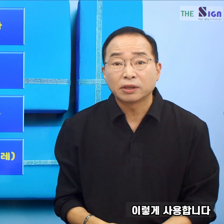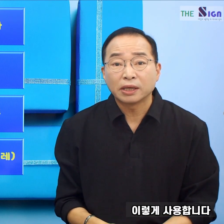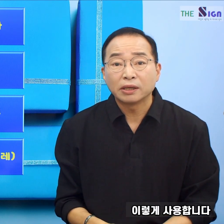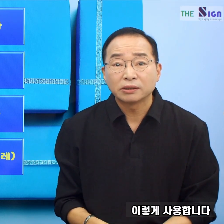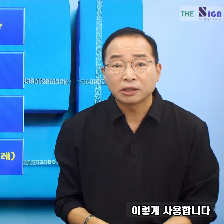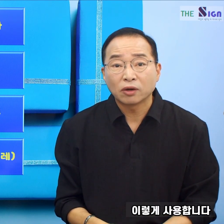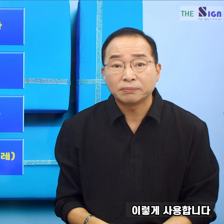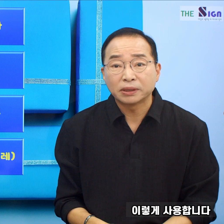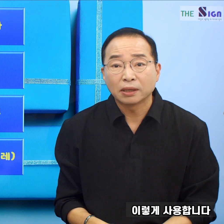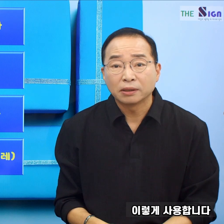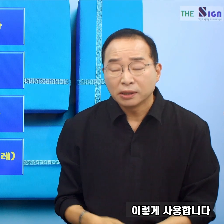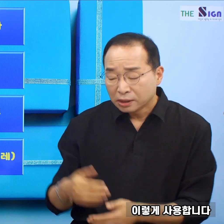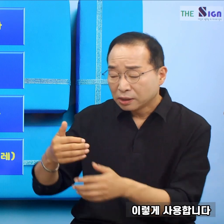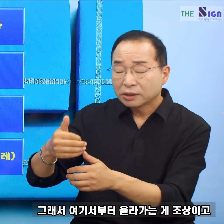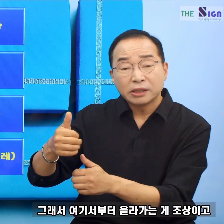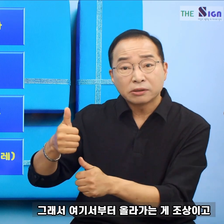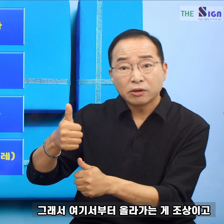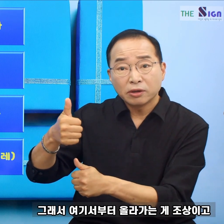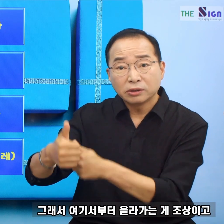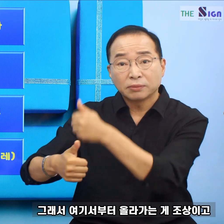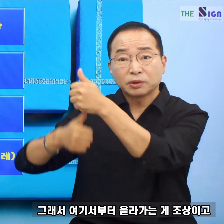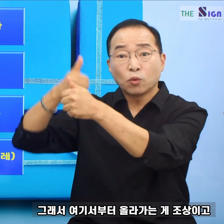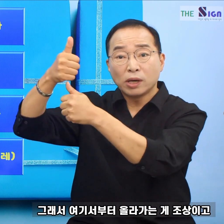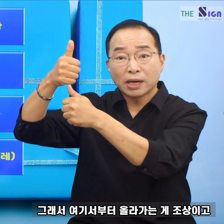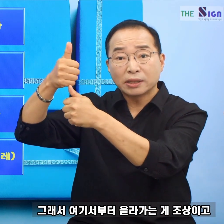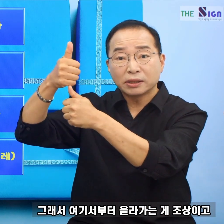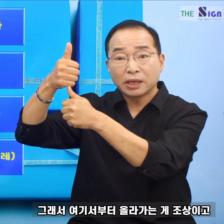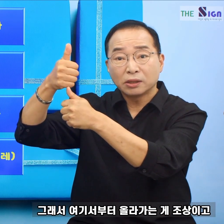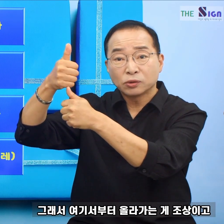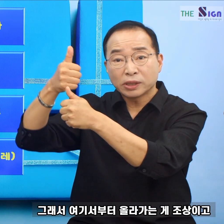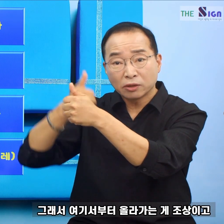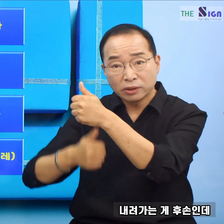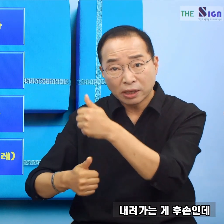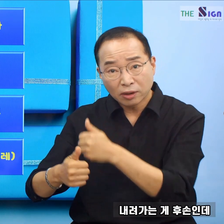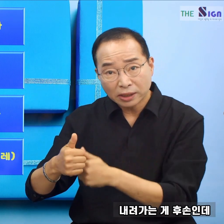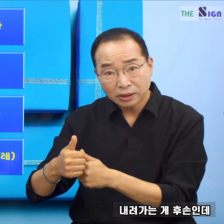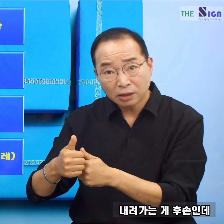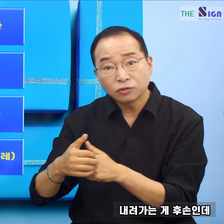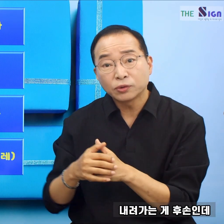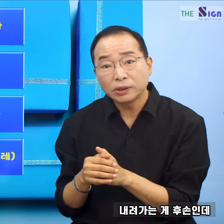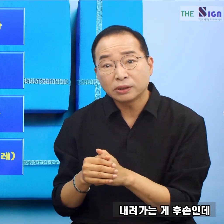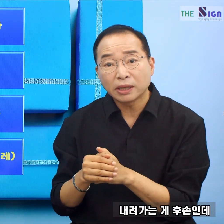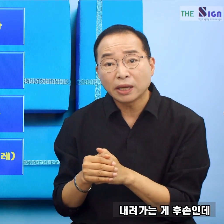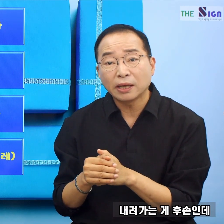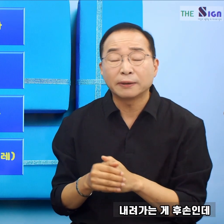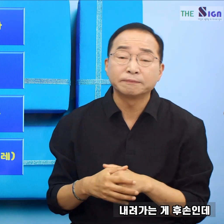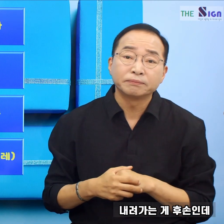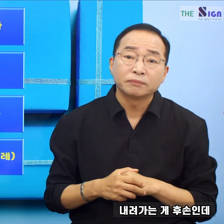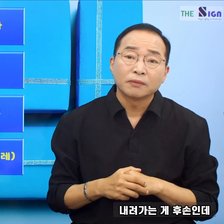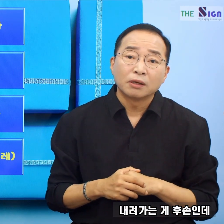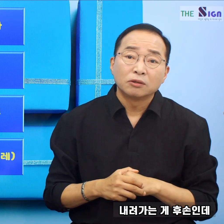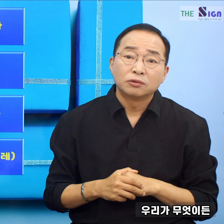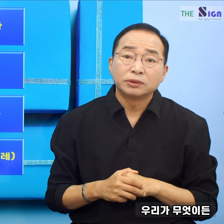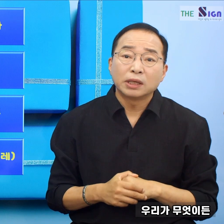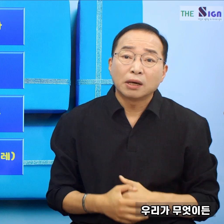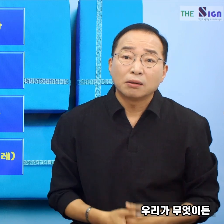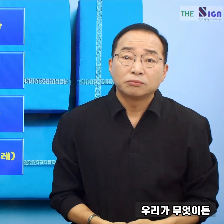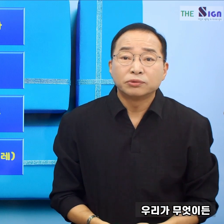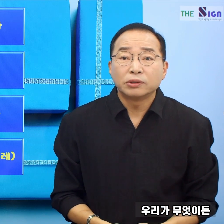이렇게 사용합니다. 그래서 여기서부터 올라가는 게 조상이고 내려가는 게 후손인데, 우리가